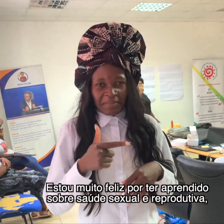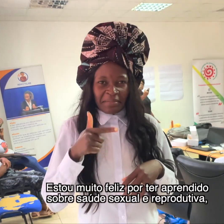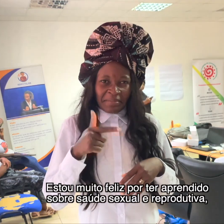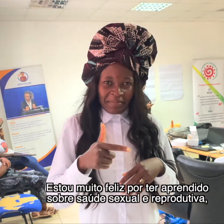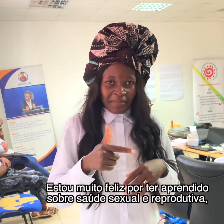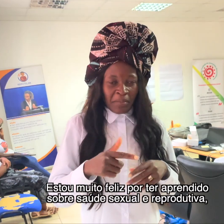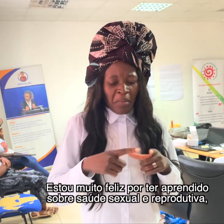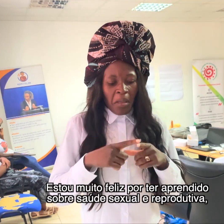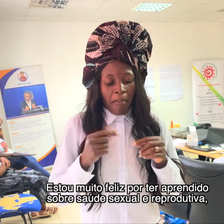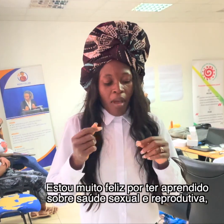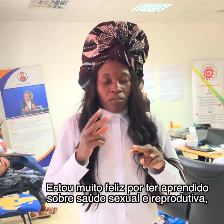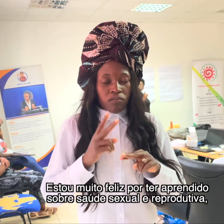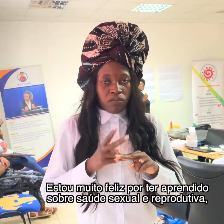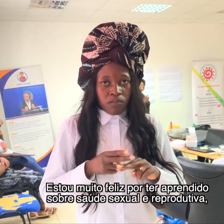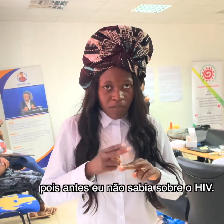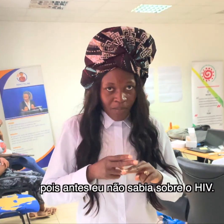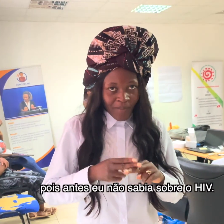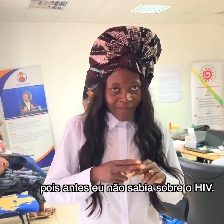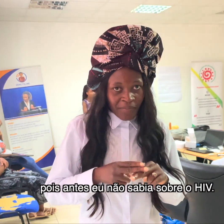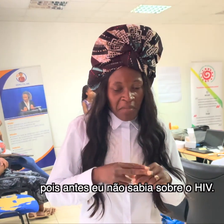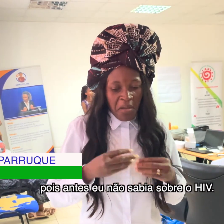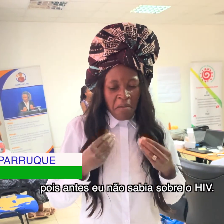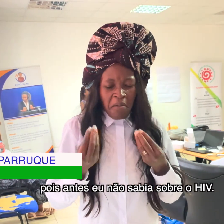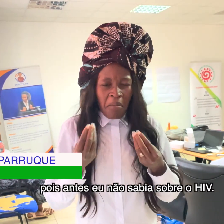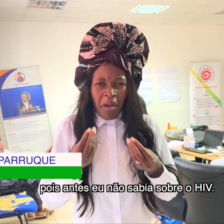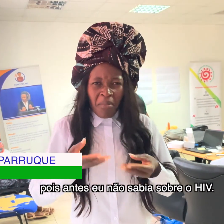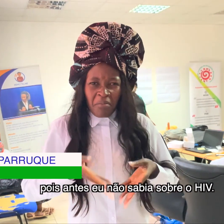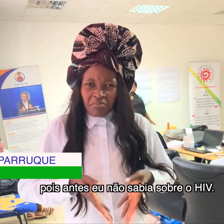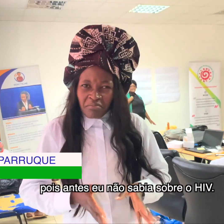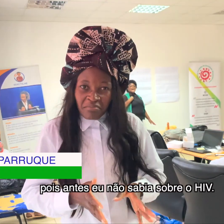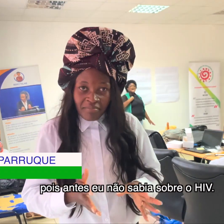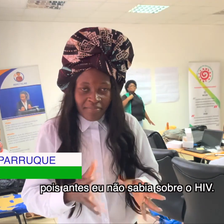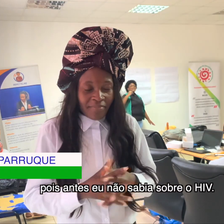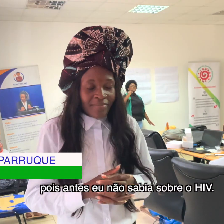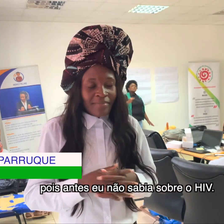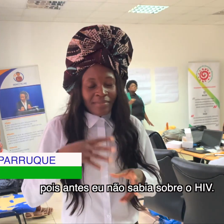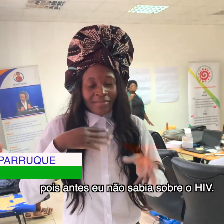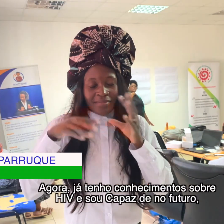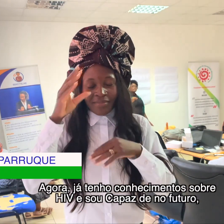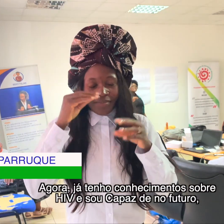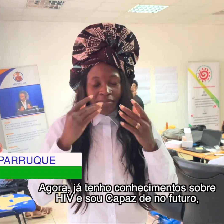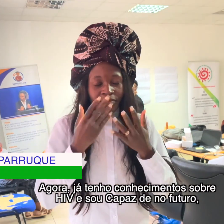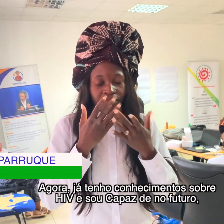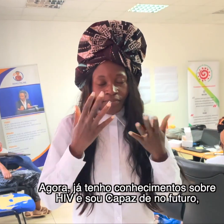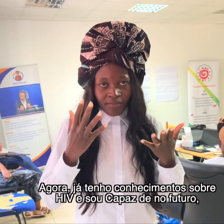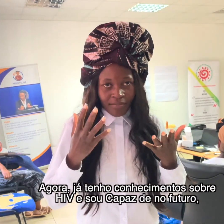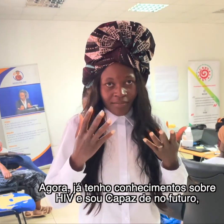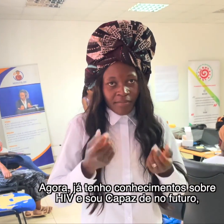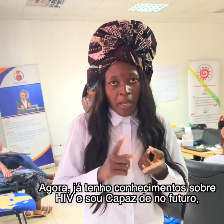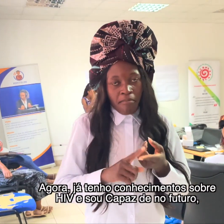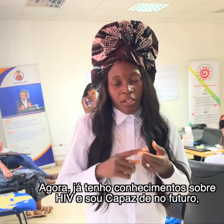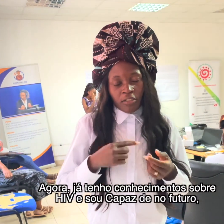aprendido sobre saúde sexual e reprodutiva, pois antes eu não sabia sobre o HIV. Agora já